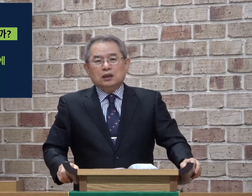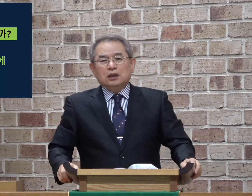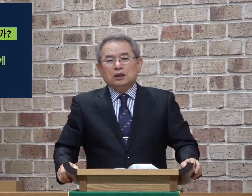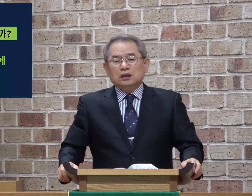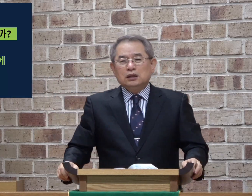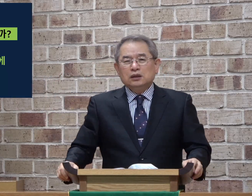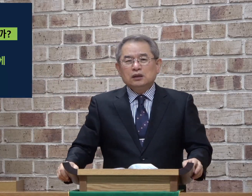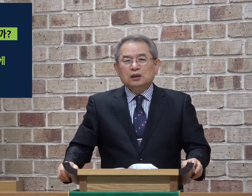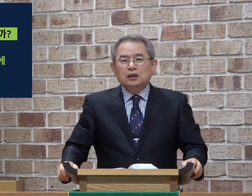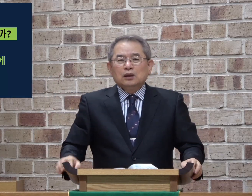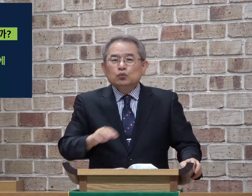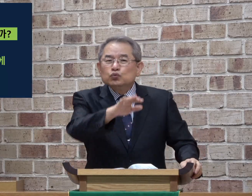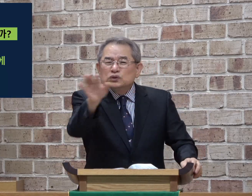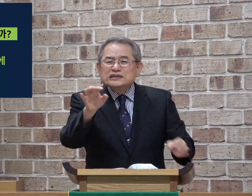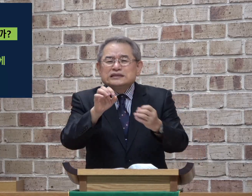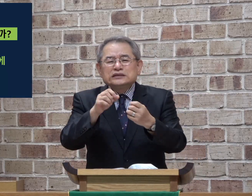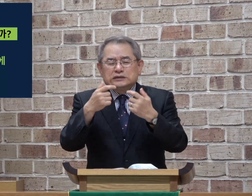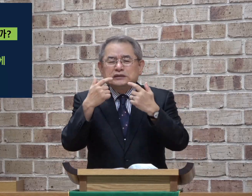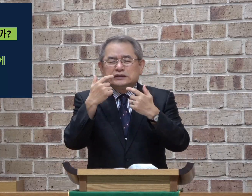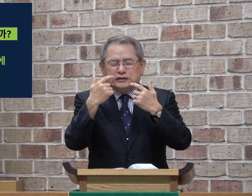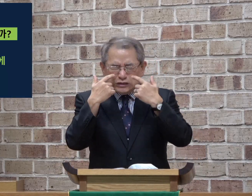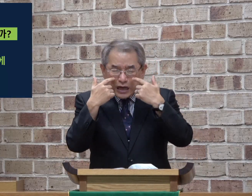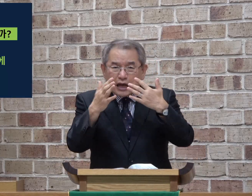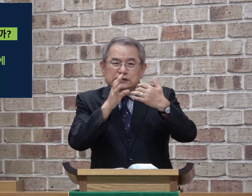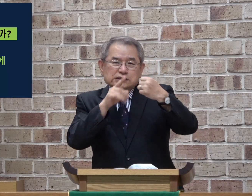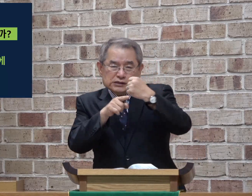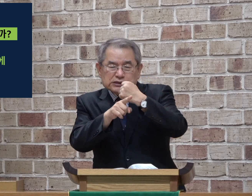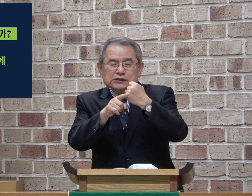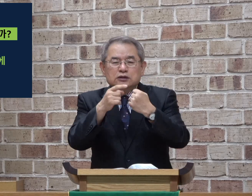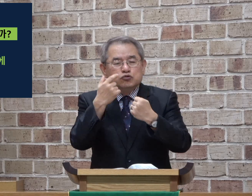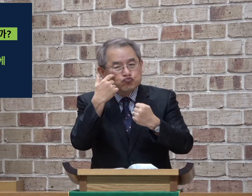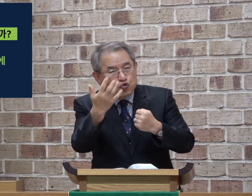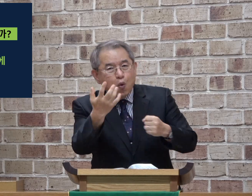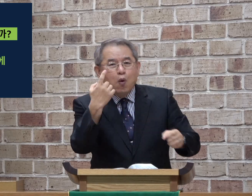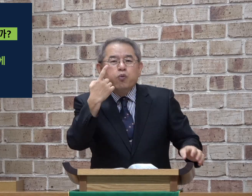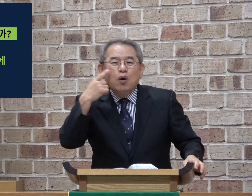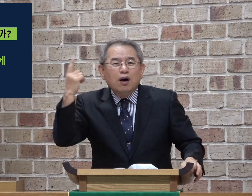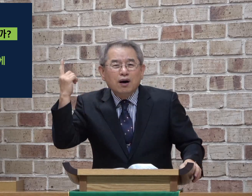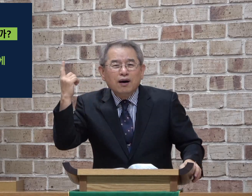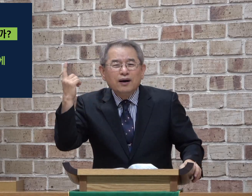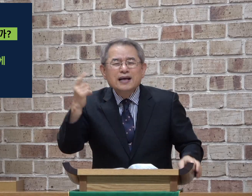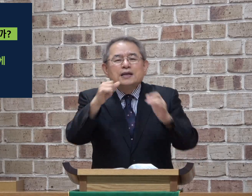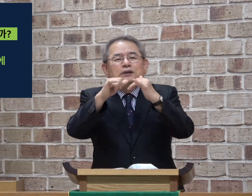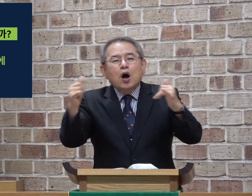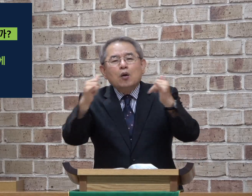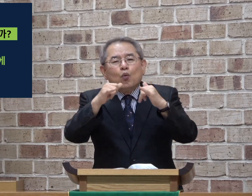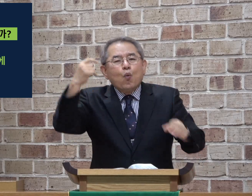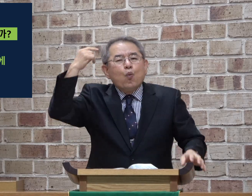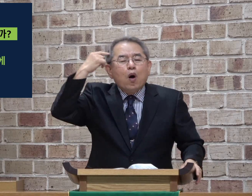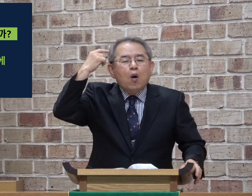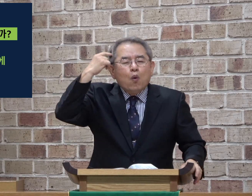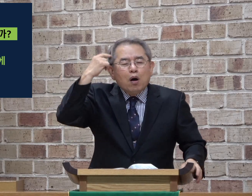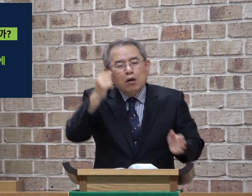자체가 은혜입니다. 사람이 왜